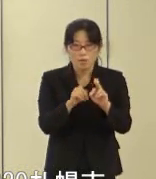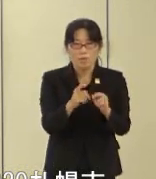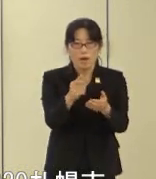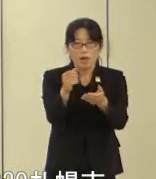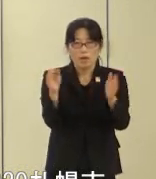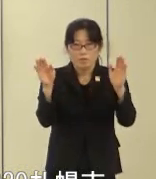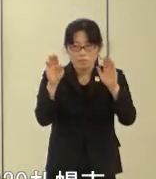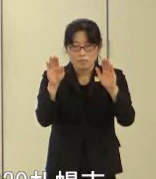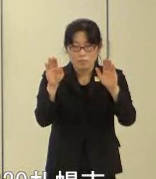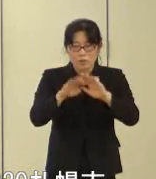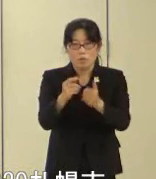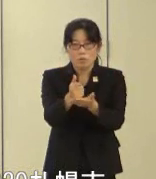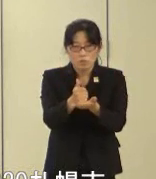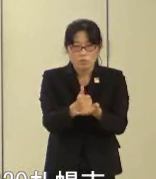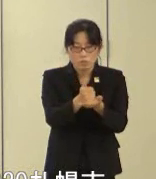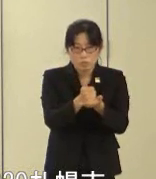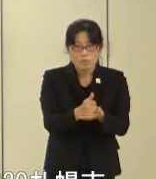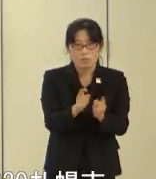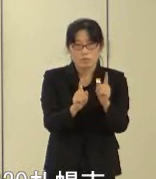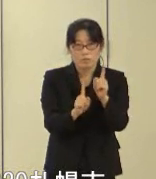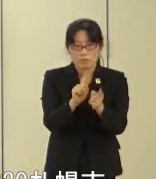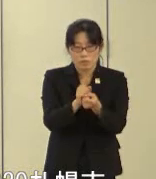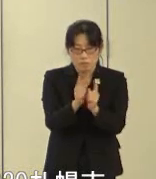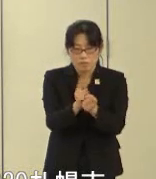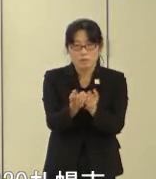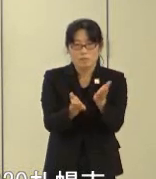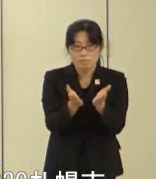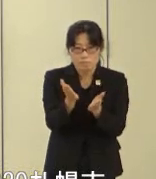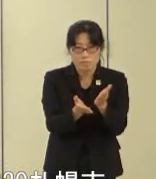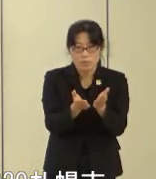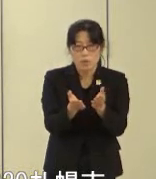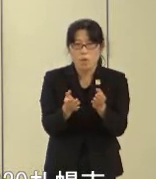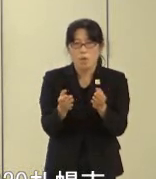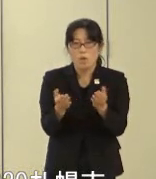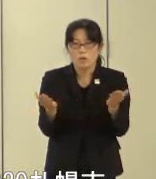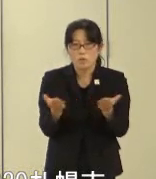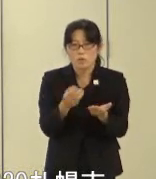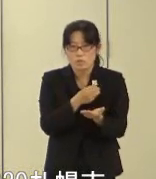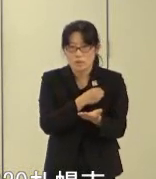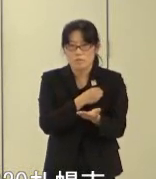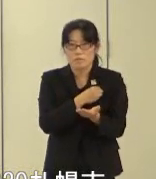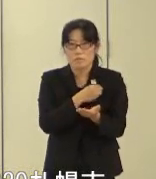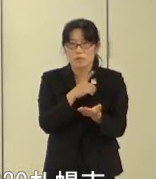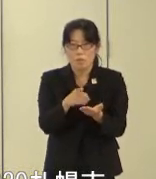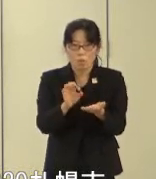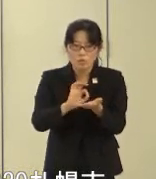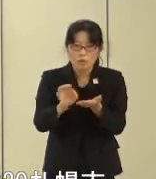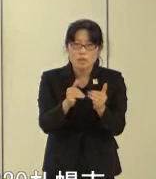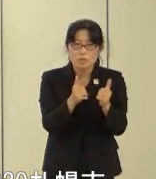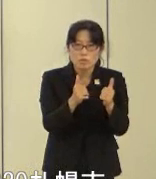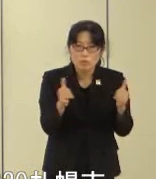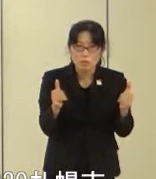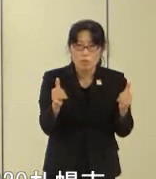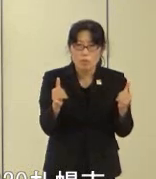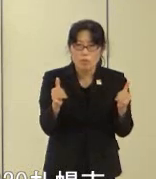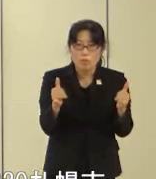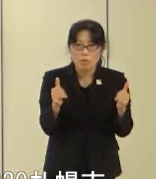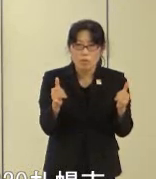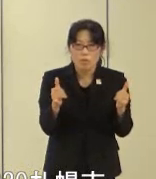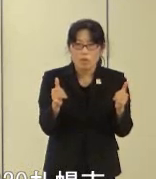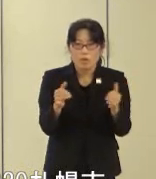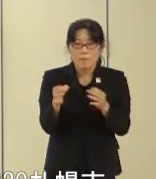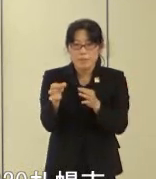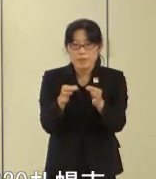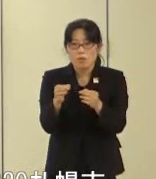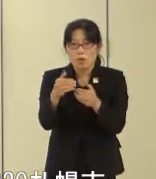伴う飲食店での従事されている方、あるいはそこを利用されている方ということで、お店の範